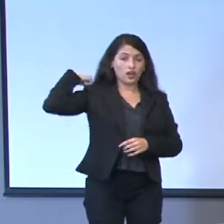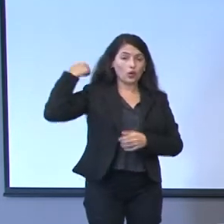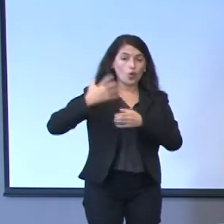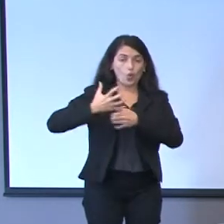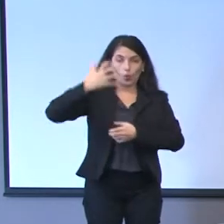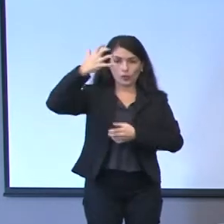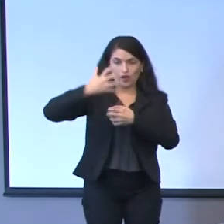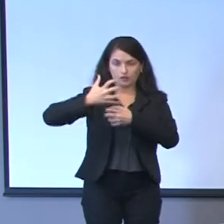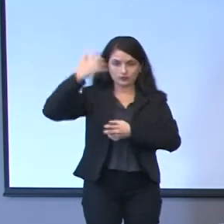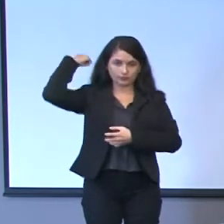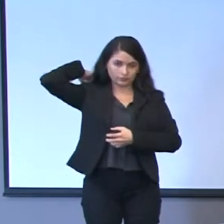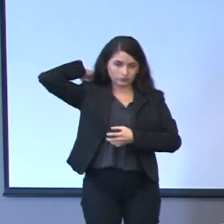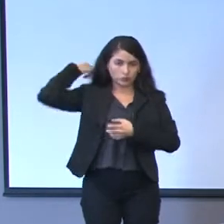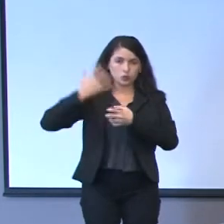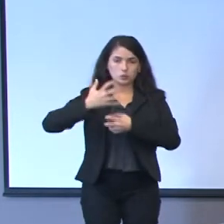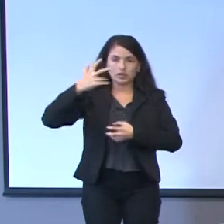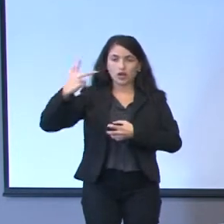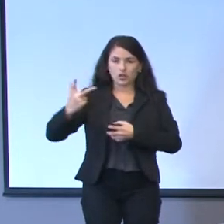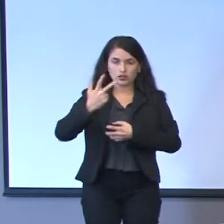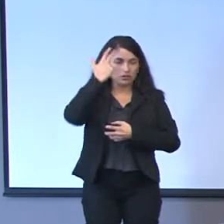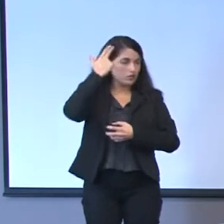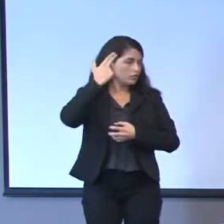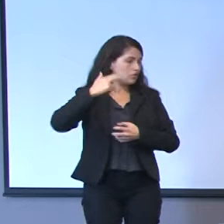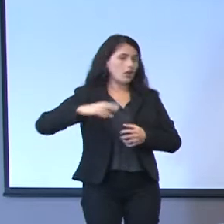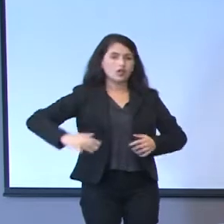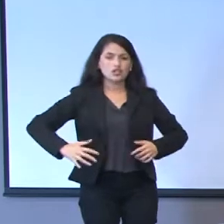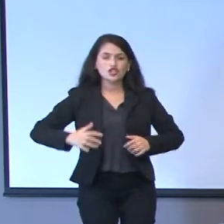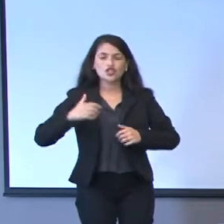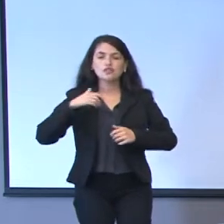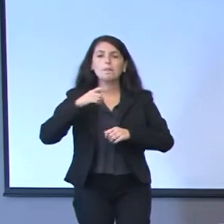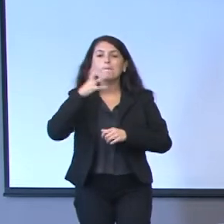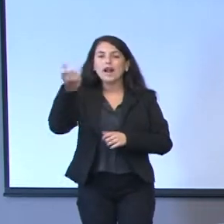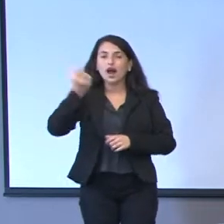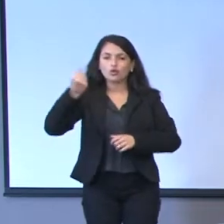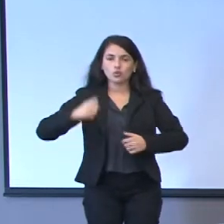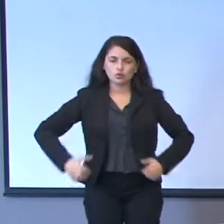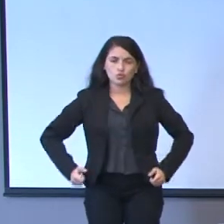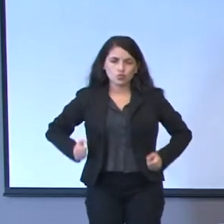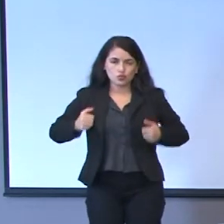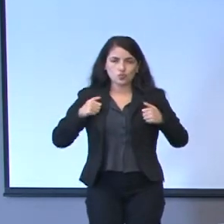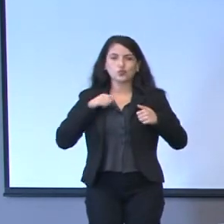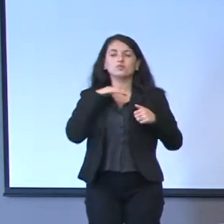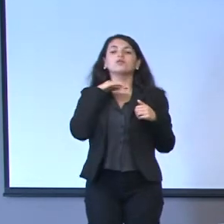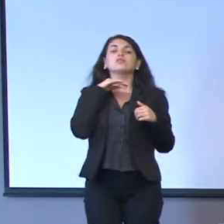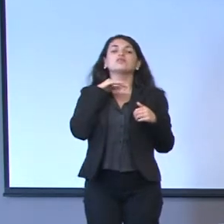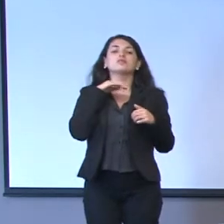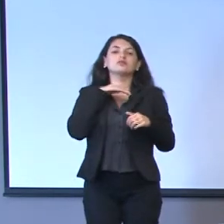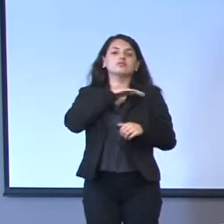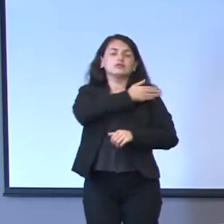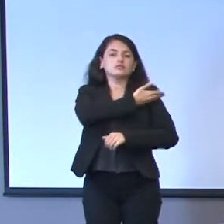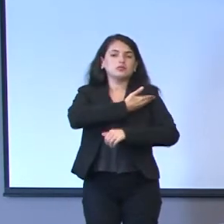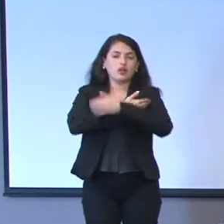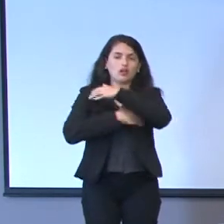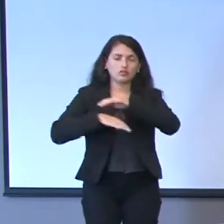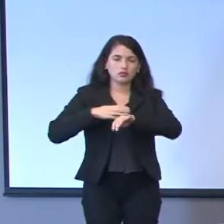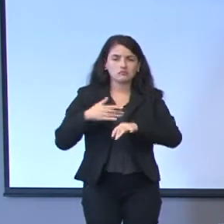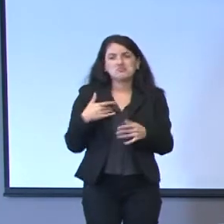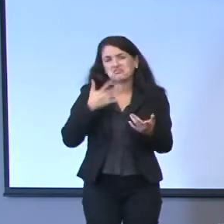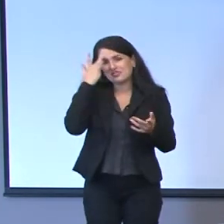que ficar engessado até aqui. Para gente que tem deficiência, é um processo até